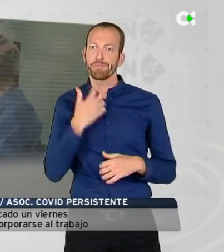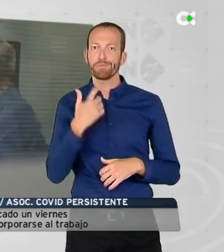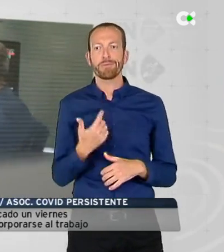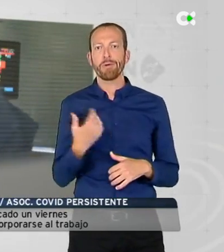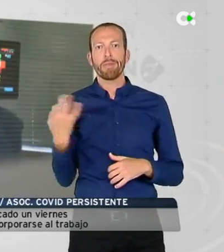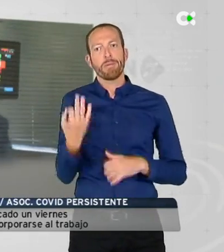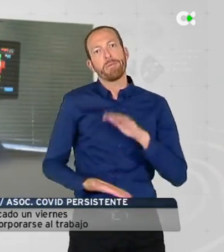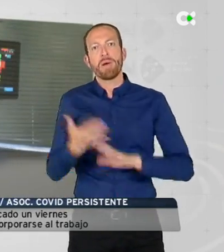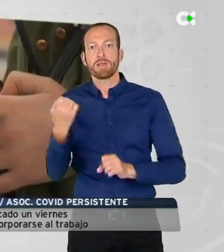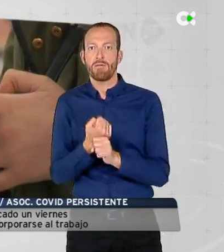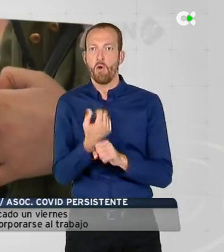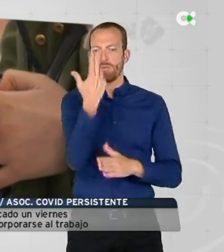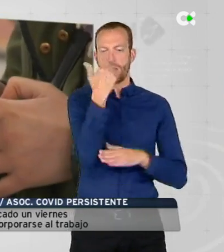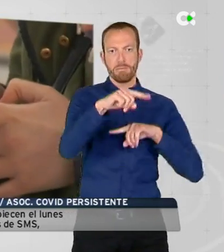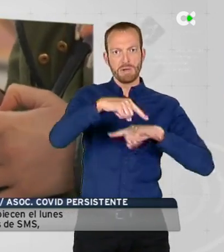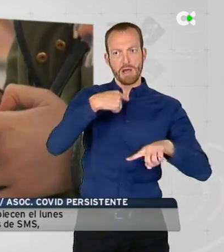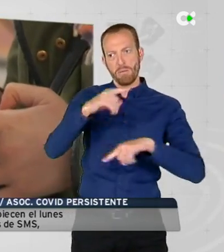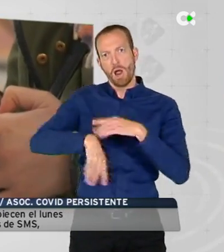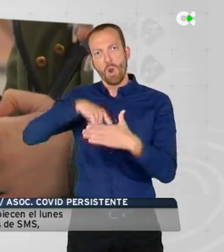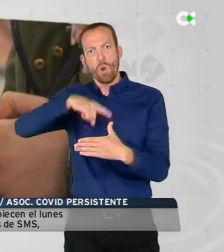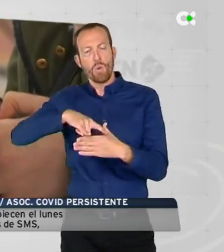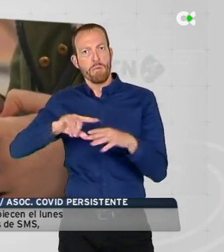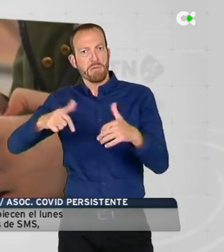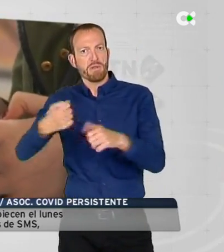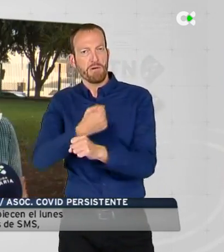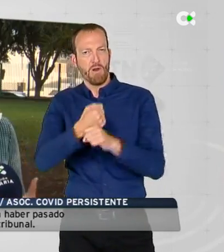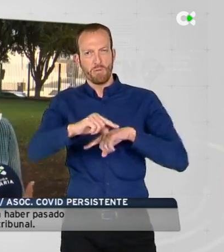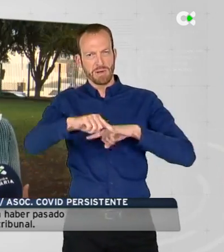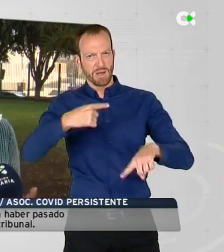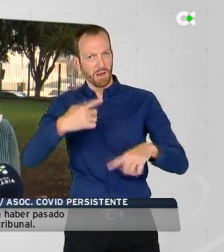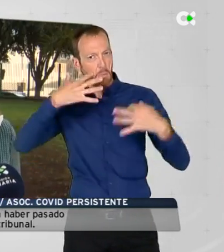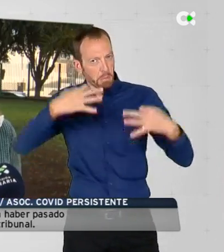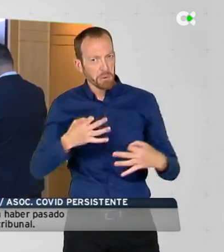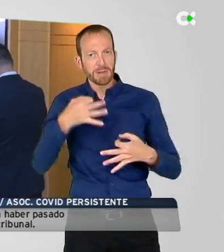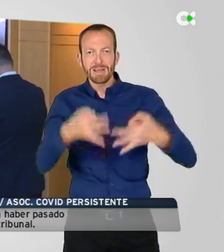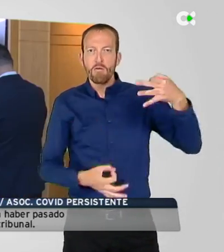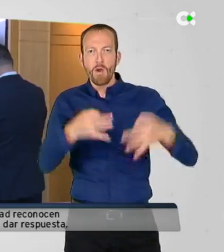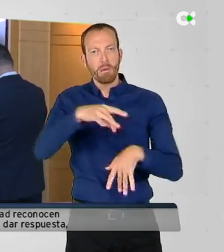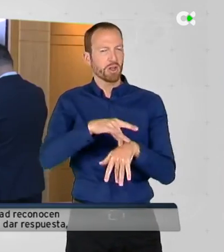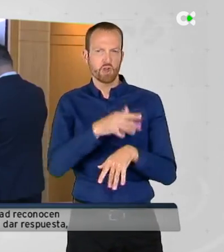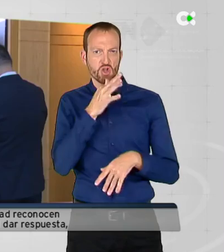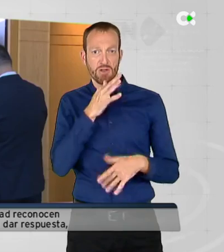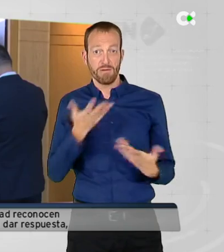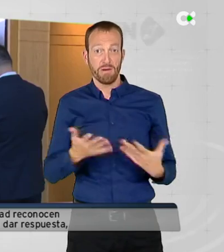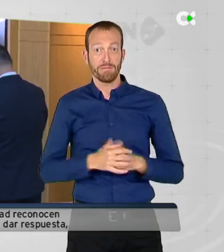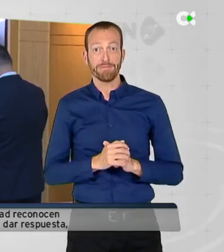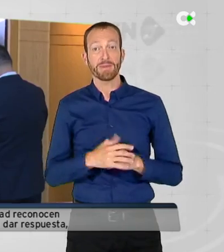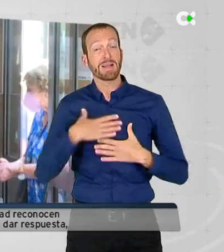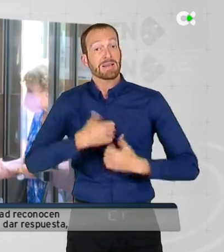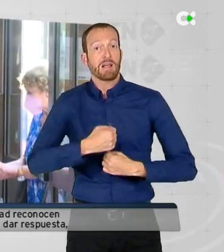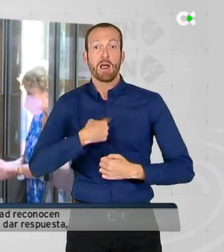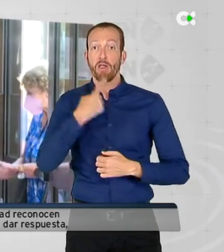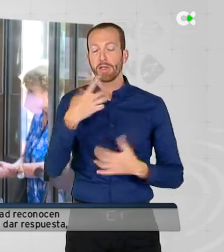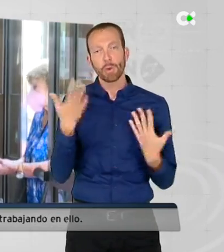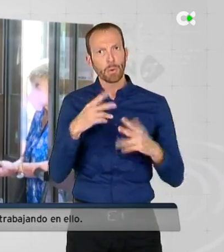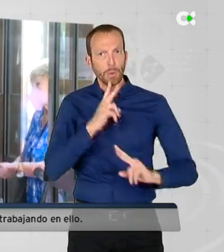incorporarse al trabajo un viernes para que empiece el lunes a través de SMS sin ni siquiera haber pasado el tribunal. Desde Sanidad reconocen que no es